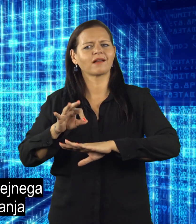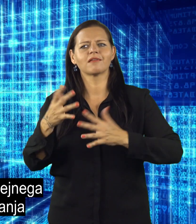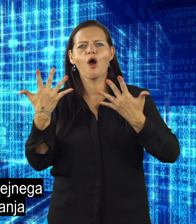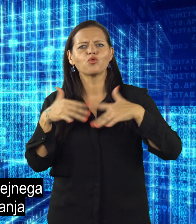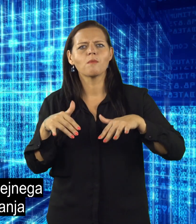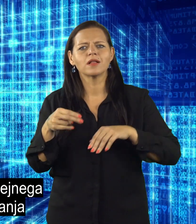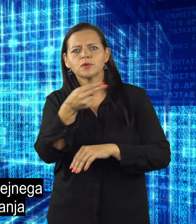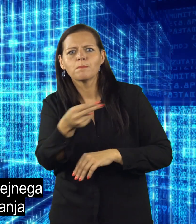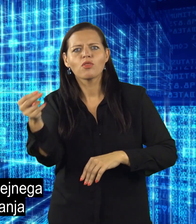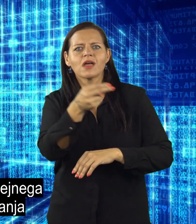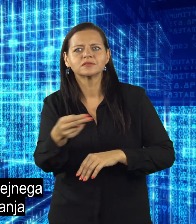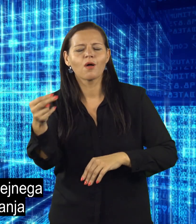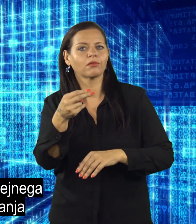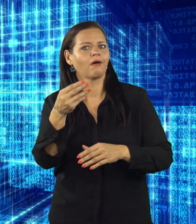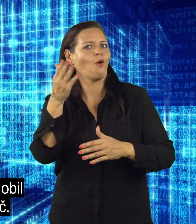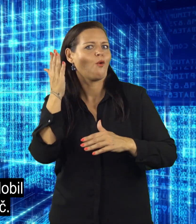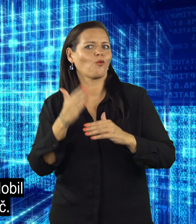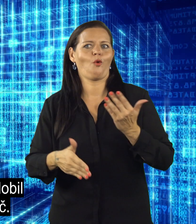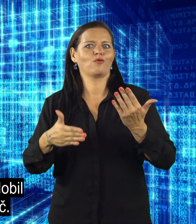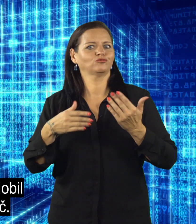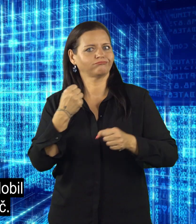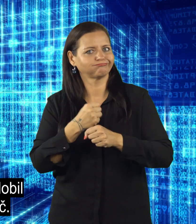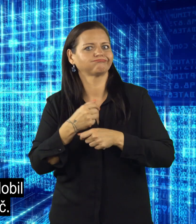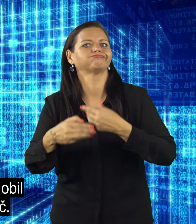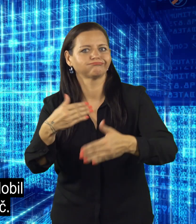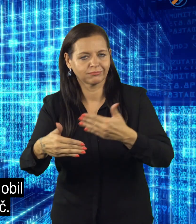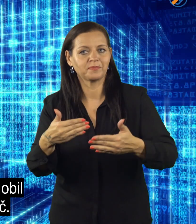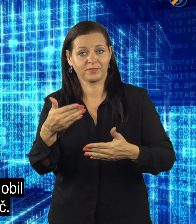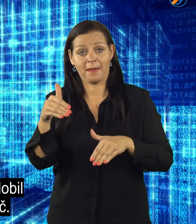Projekt samodejnega podnaslavljanja je končno dobil zeleno luč.